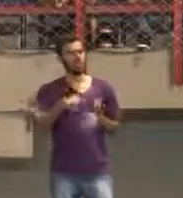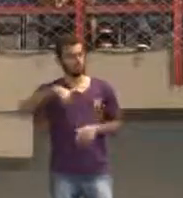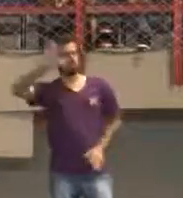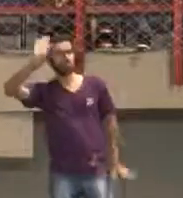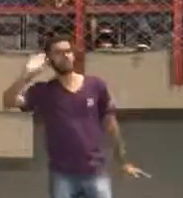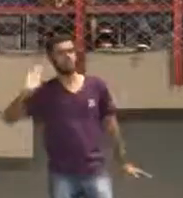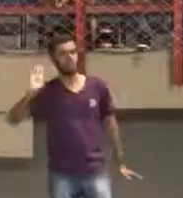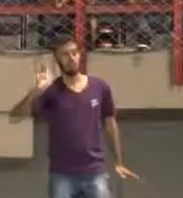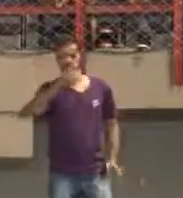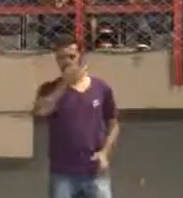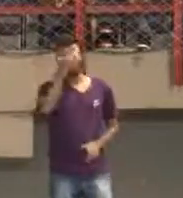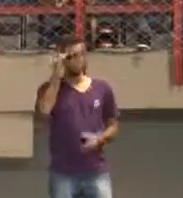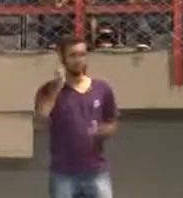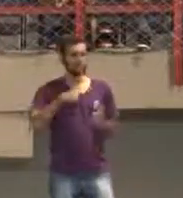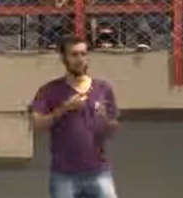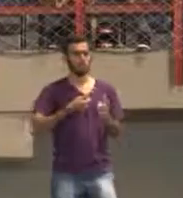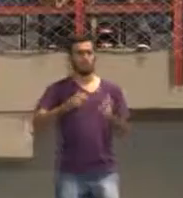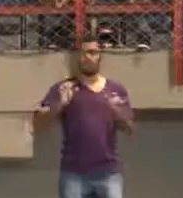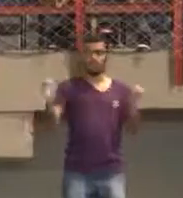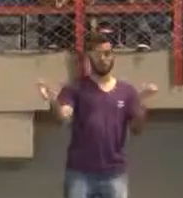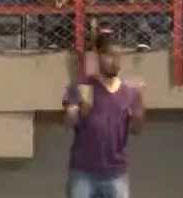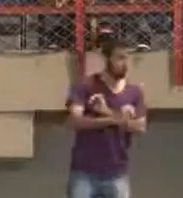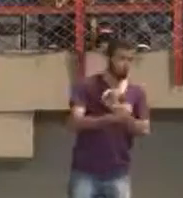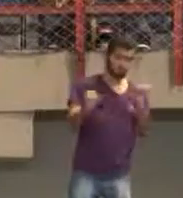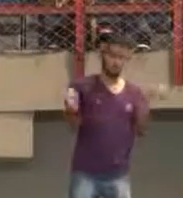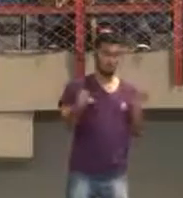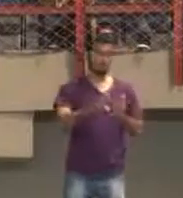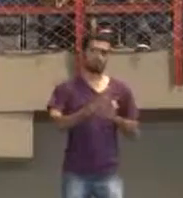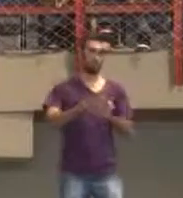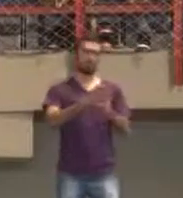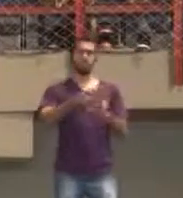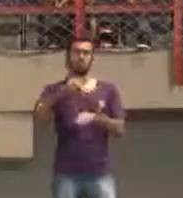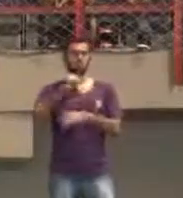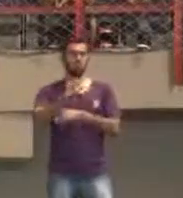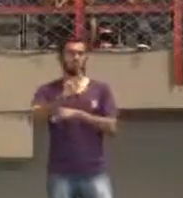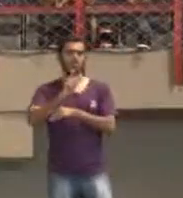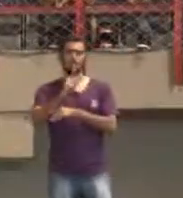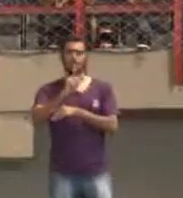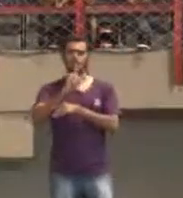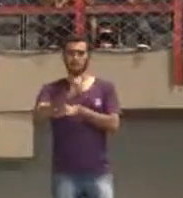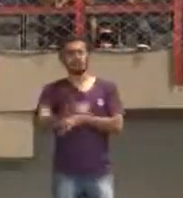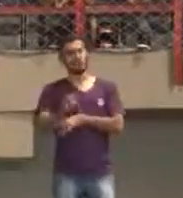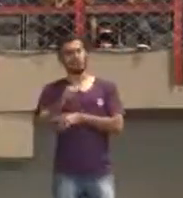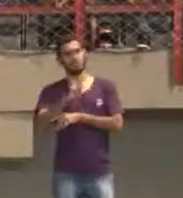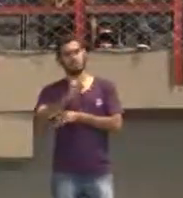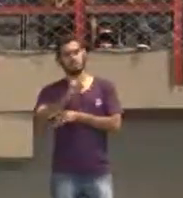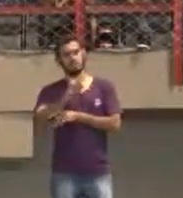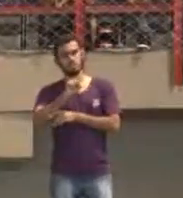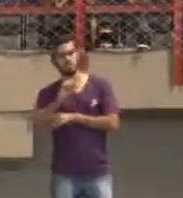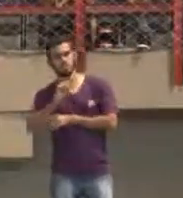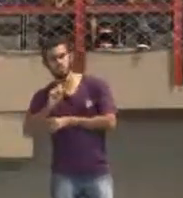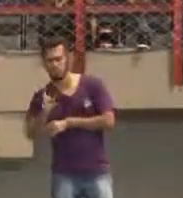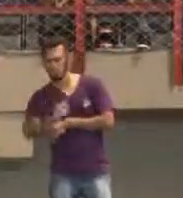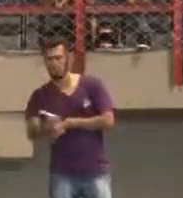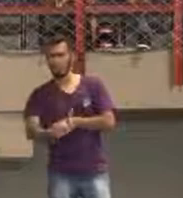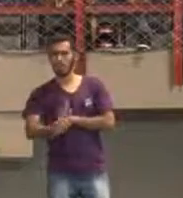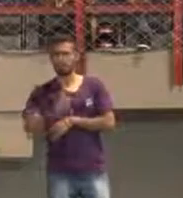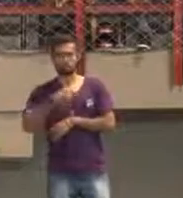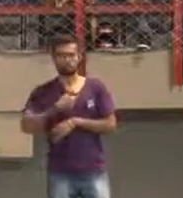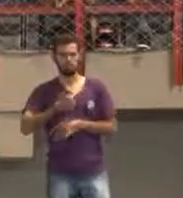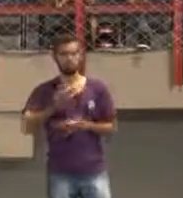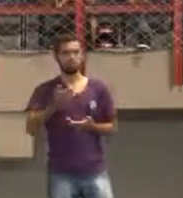a realidade tão perfeitamente quanto Machado de Assis. O que o Machado de Assis dizia sobre a amizade?